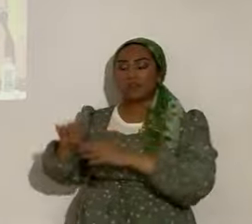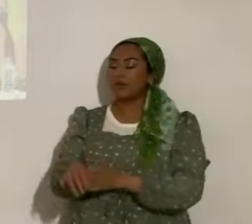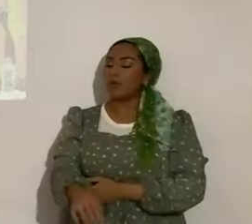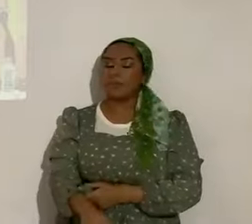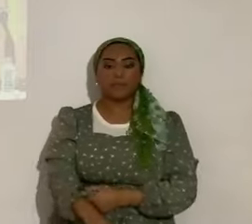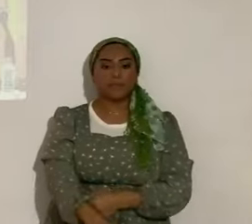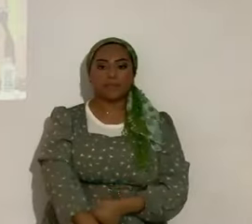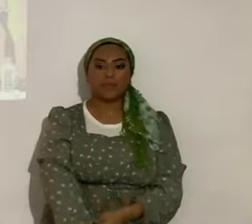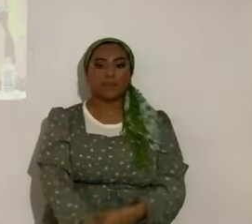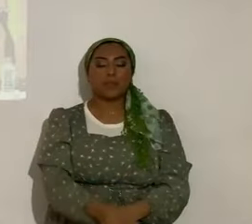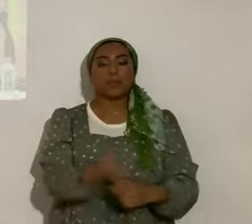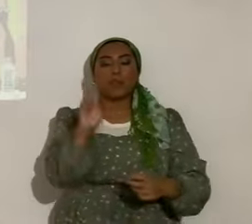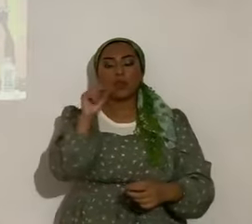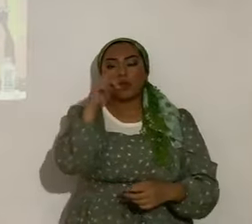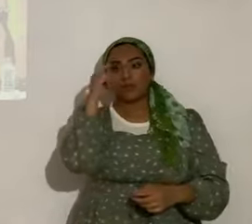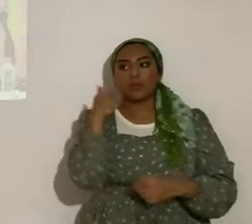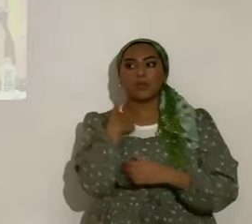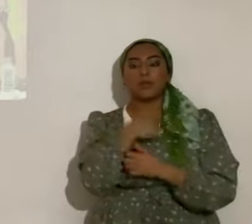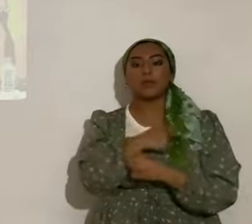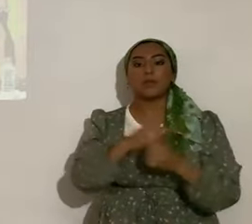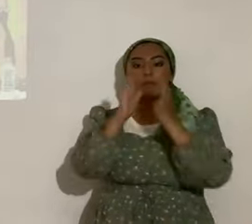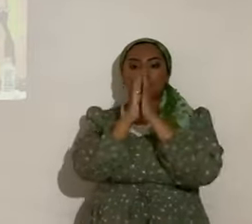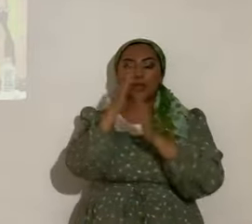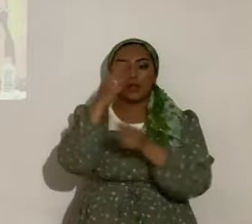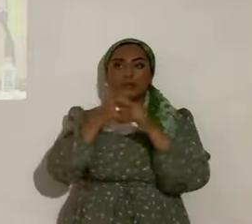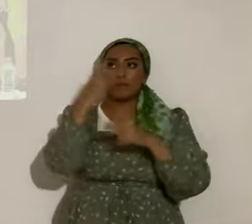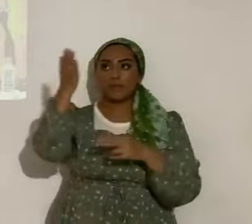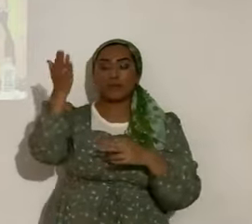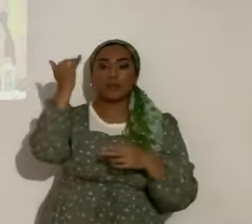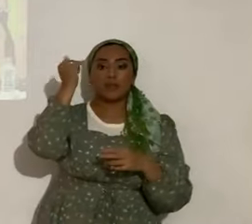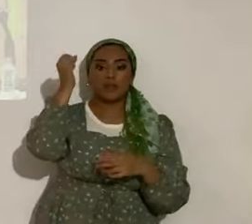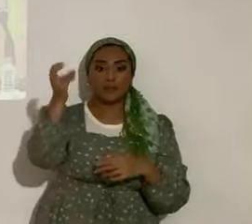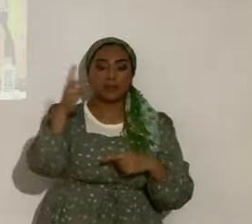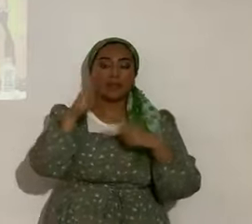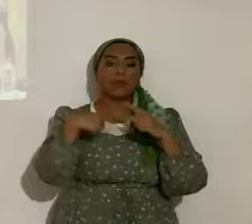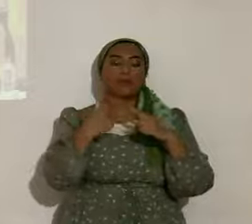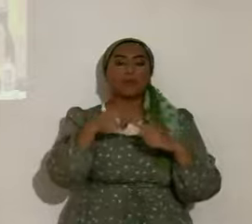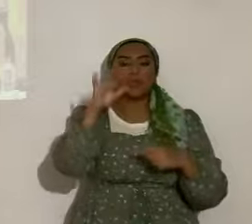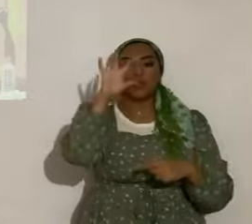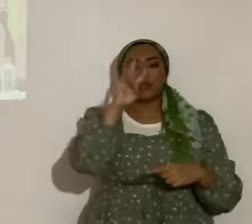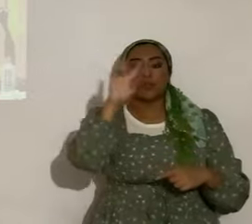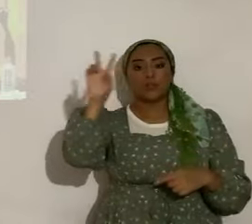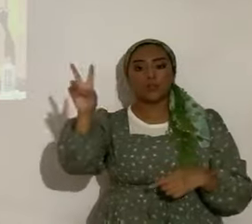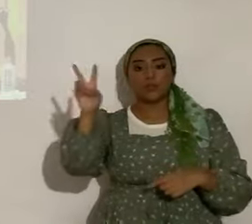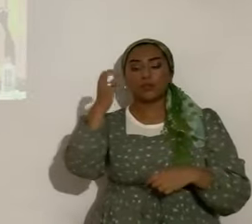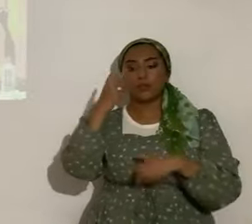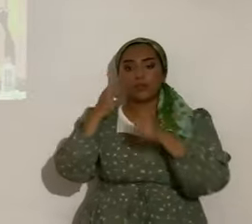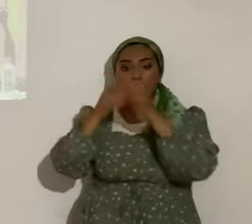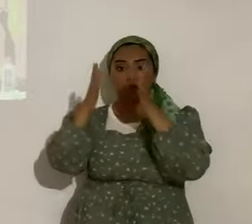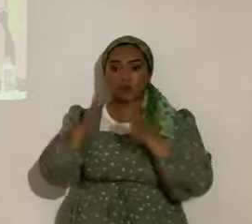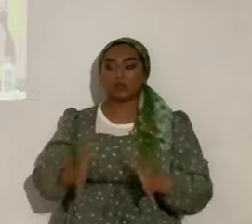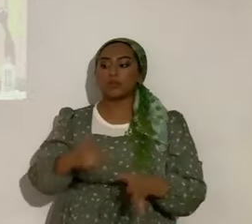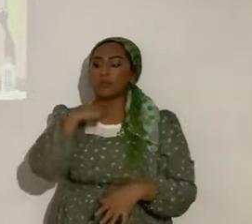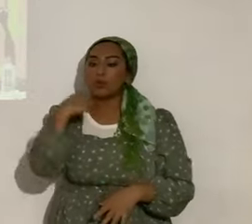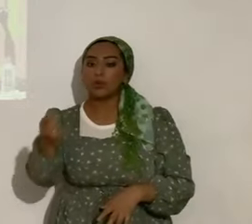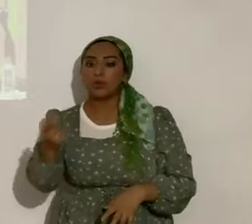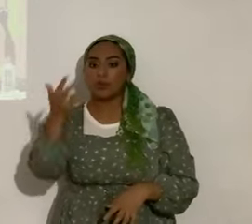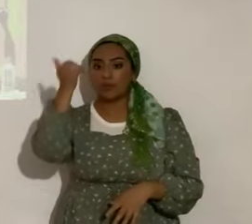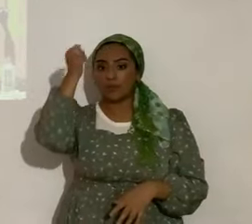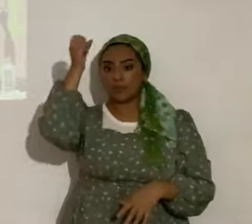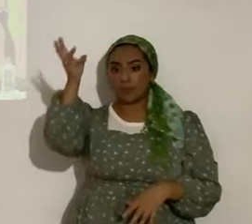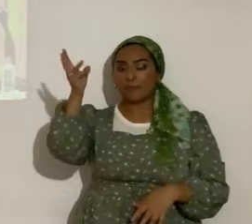No, no, porque estamos orando en el nombre de Yahshua. Cuando los 72 discípulos regresaron, le dijeron a Yahshua,